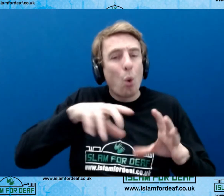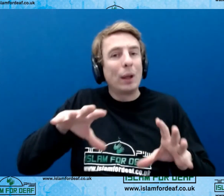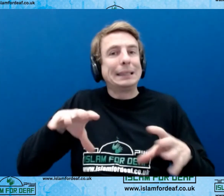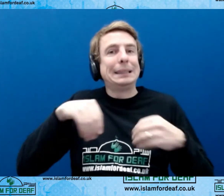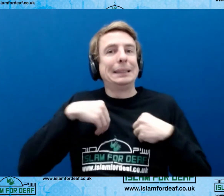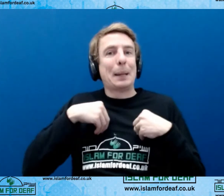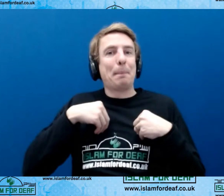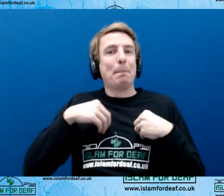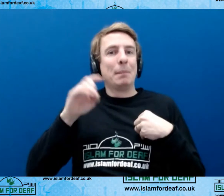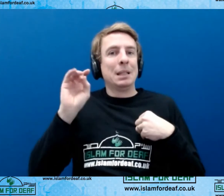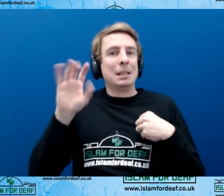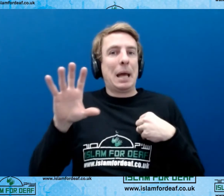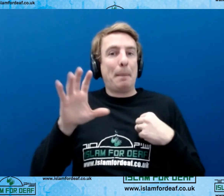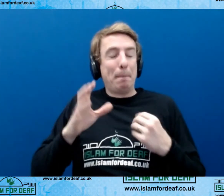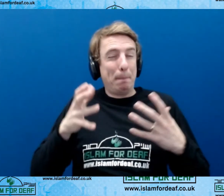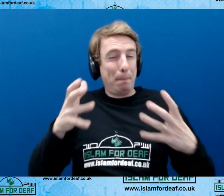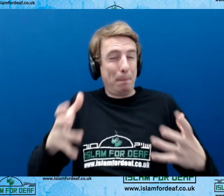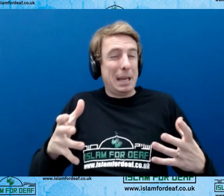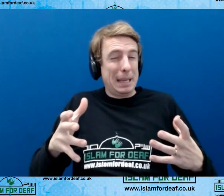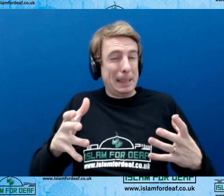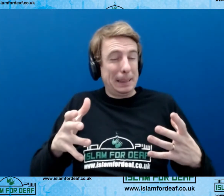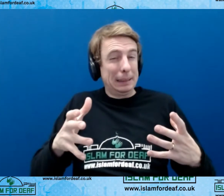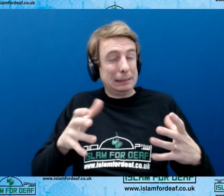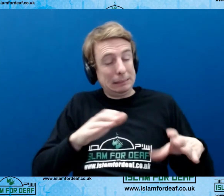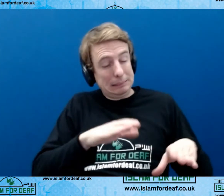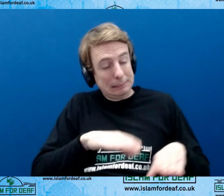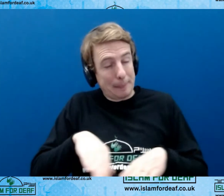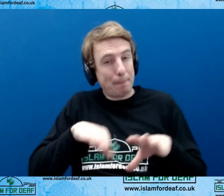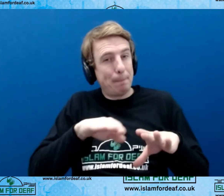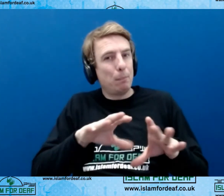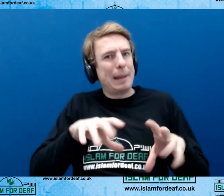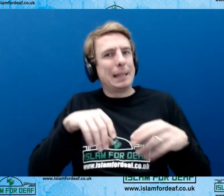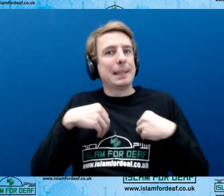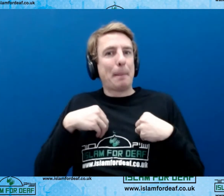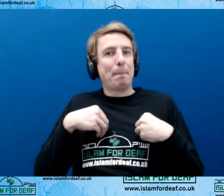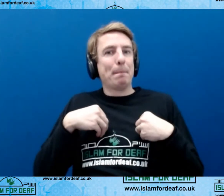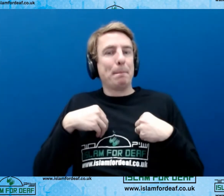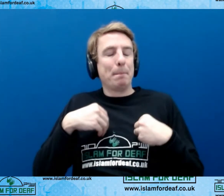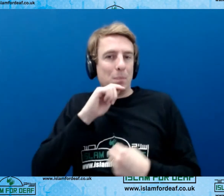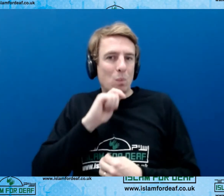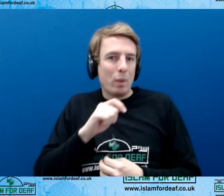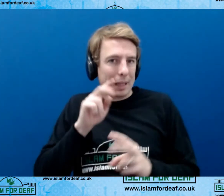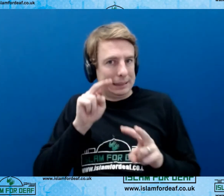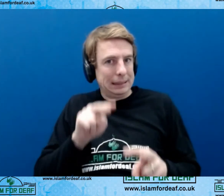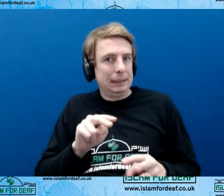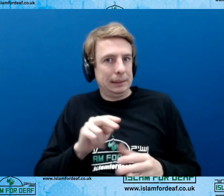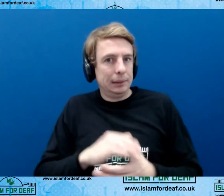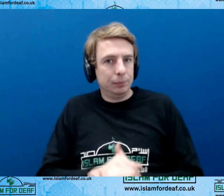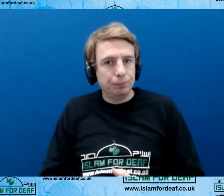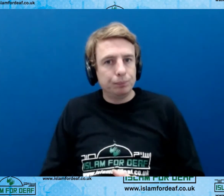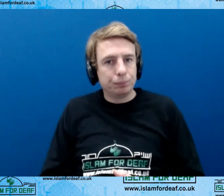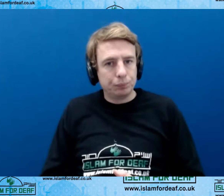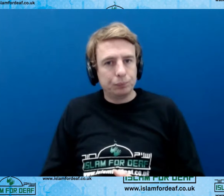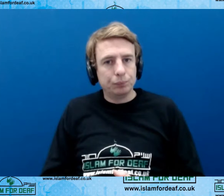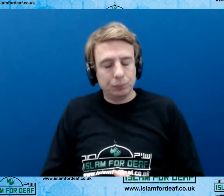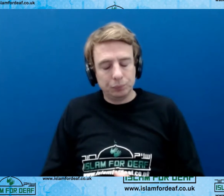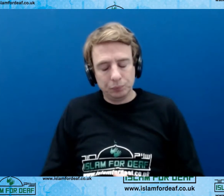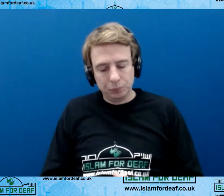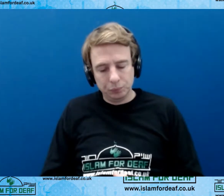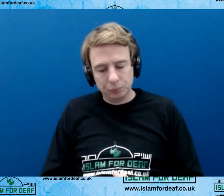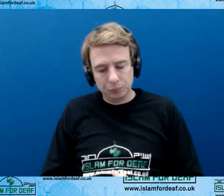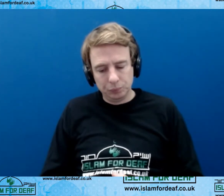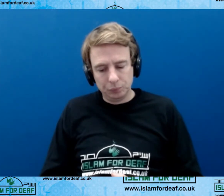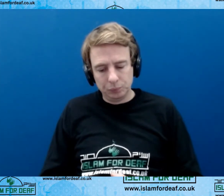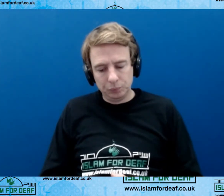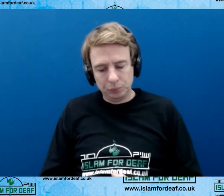Al-Islam. فسبح بحمد ربك واستغفره، أي أكثر من التسبيح والاستغفار إذا